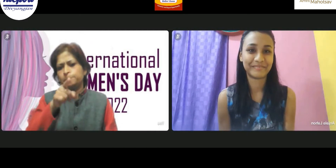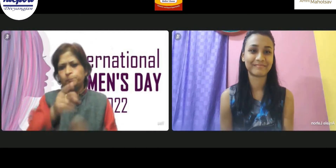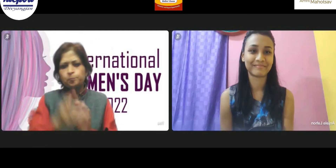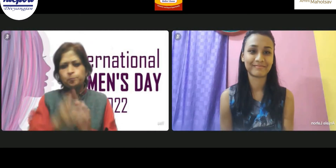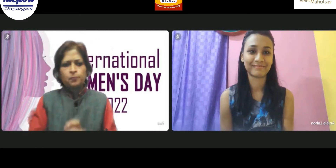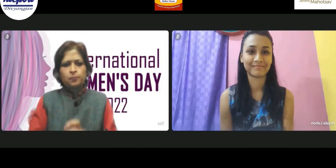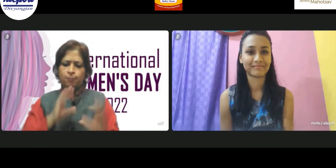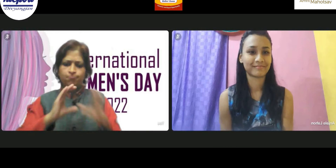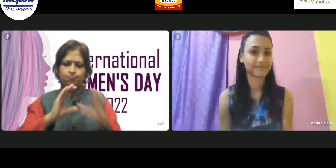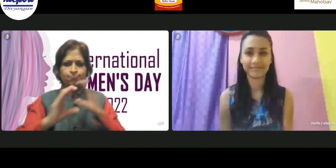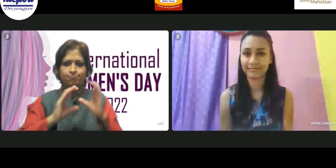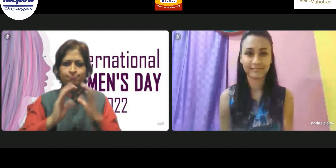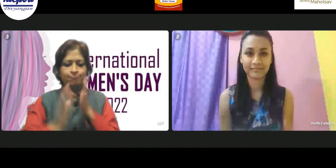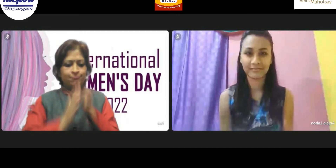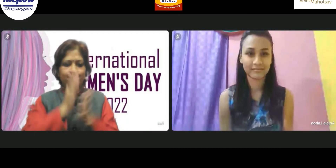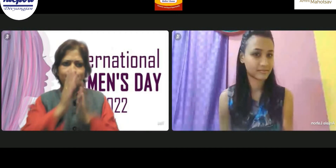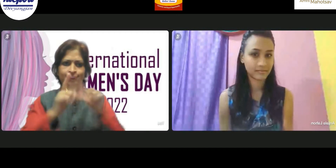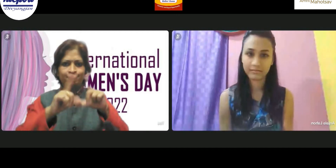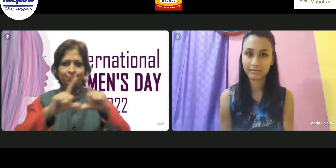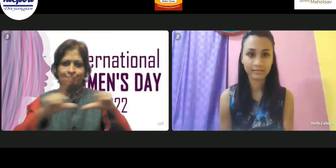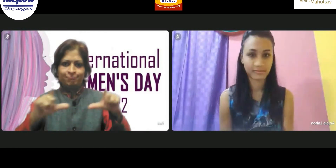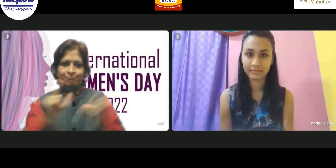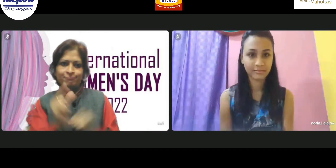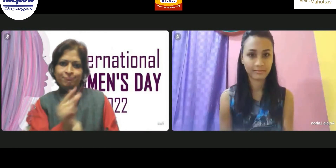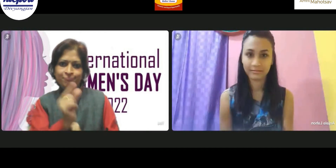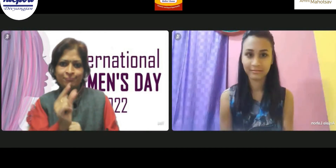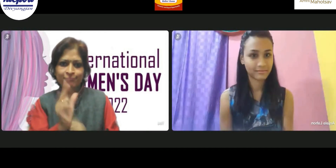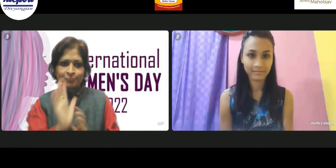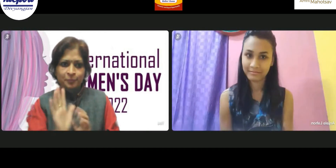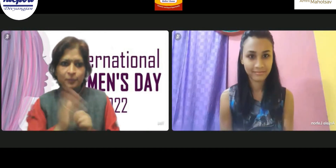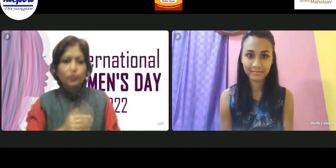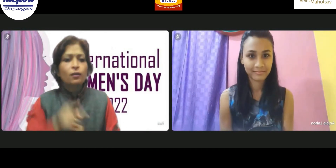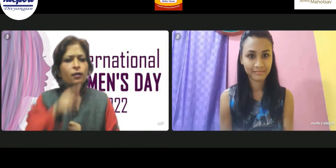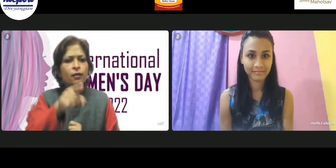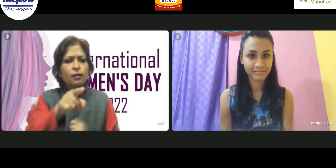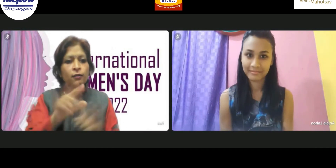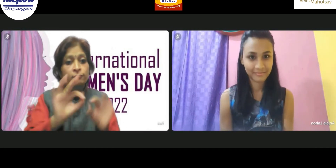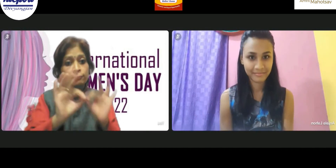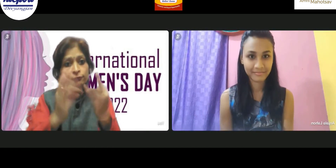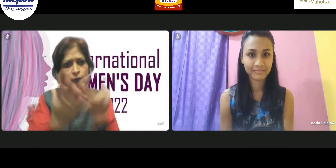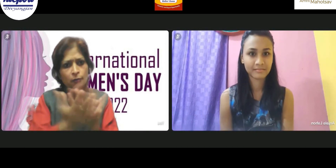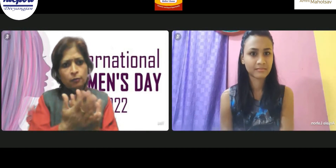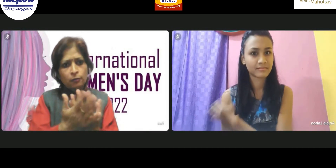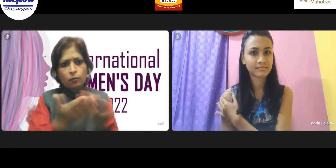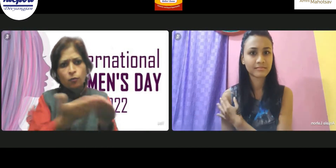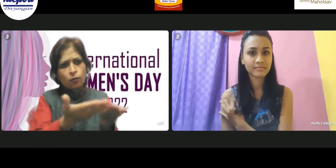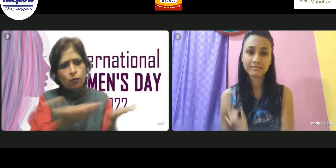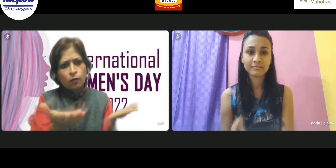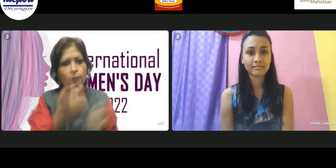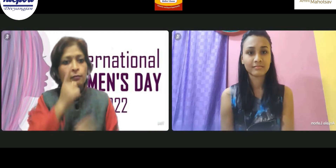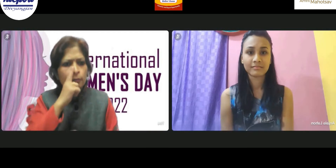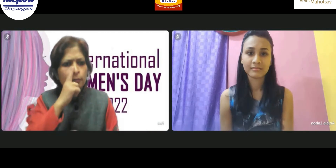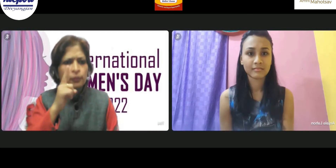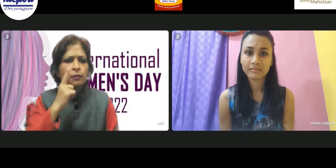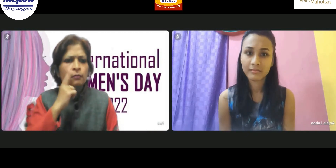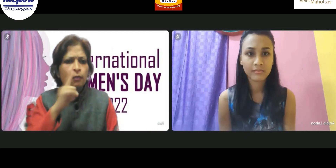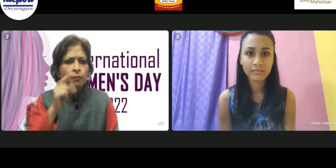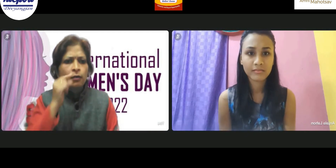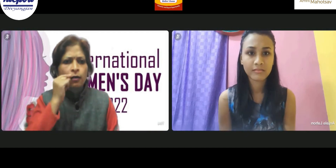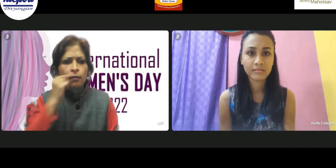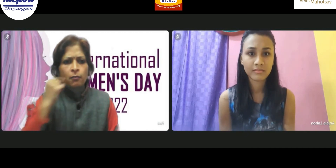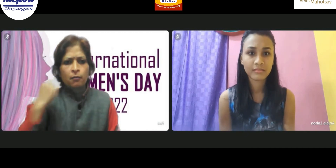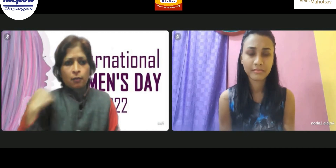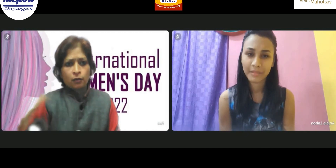अच्छा एंजेला, तुम बातचीत के लिए सांकेतिक भाषा का प्रयोग करती हो, तो क्या तुम्हारे परिवार में तुम्हारे